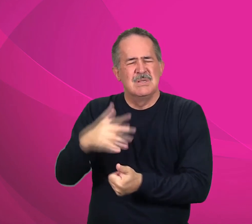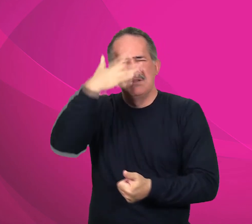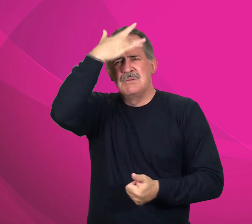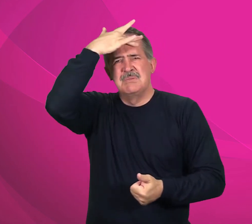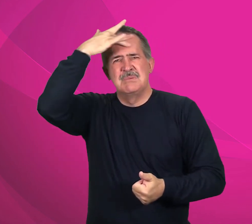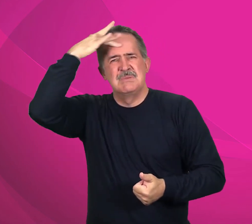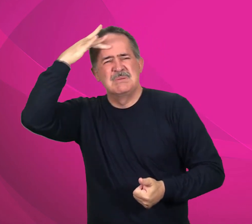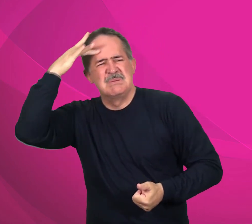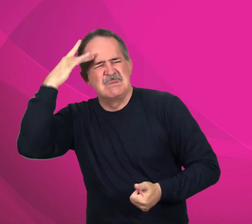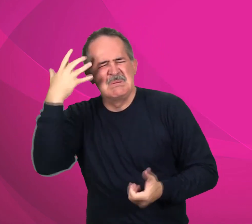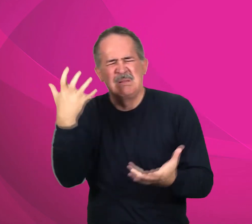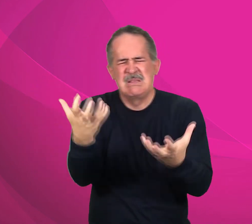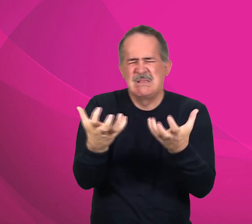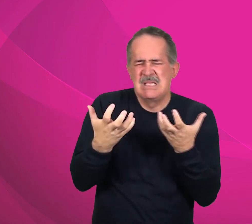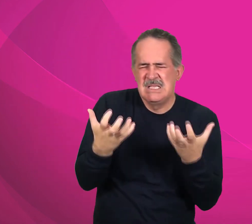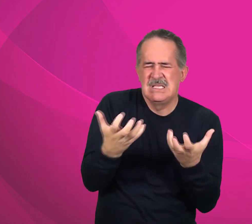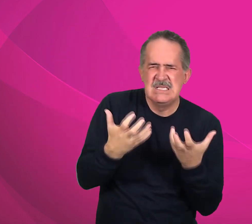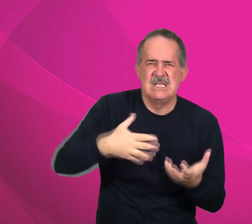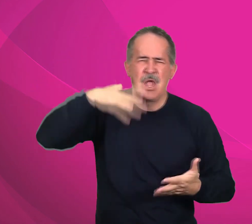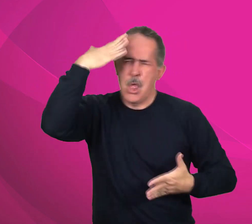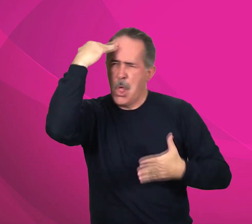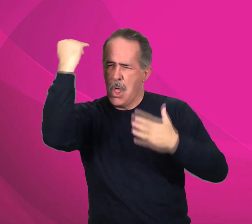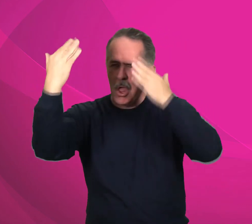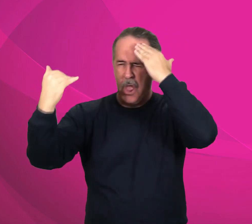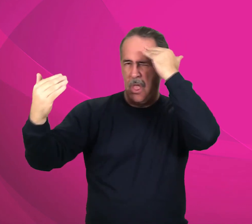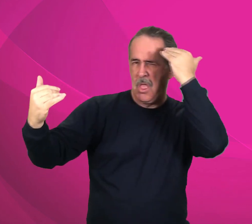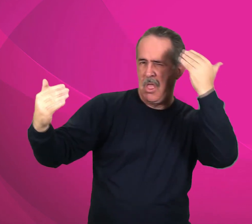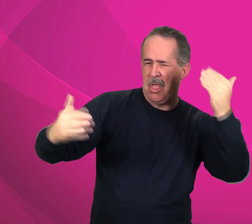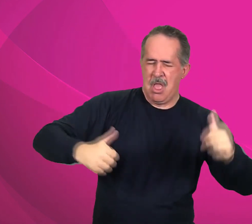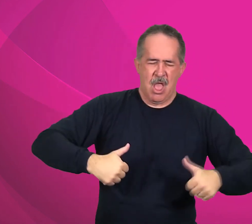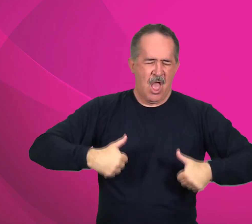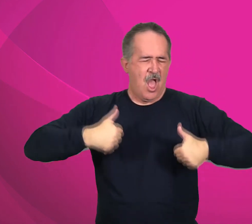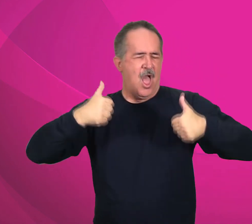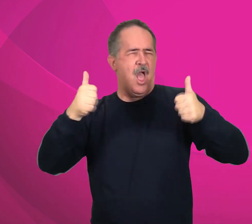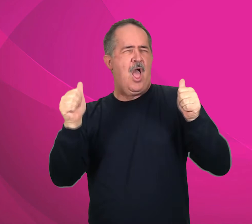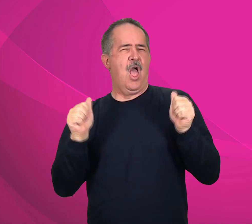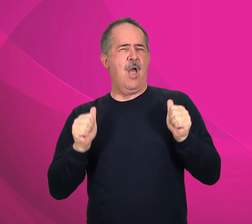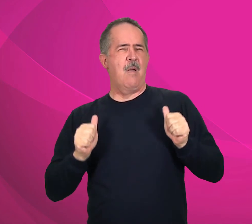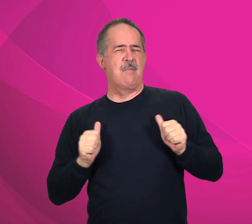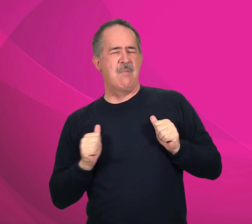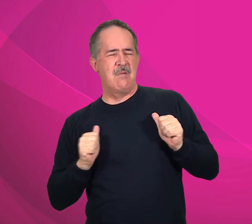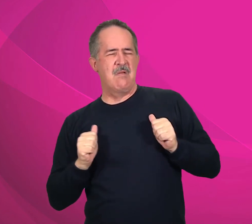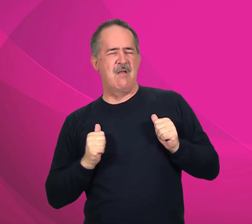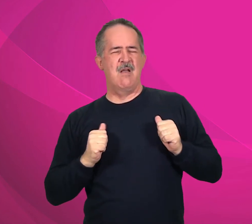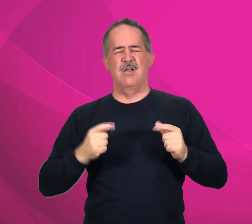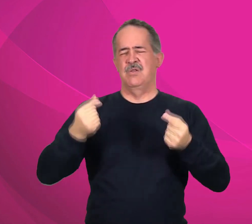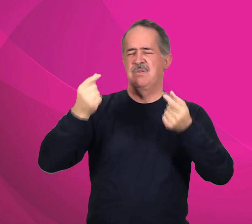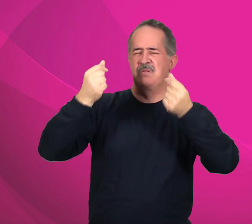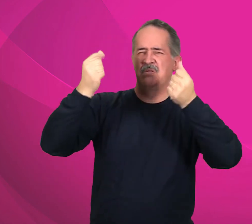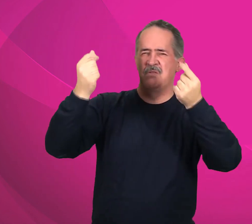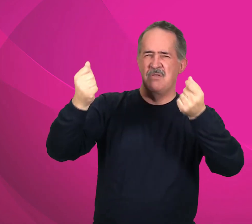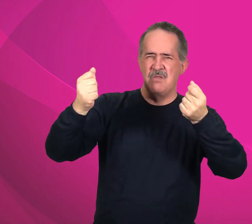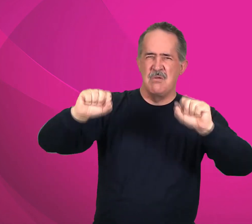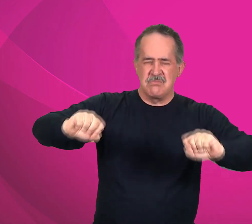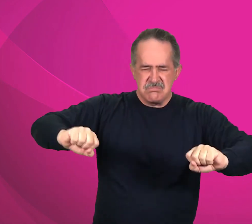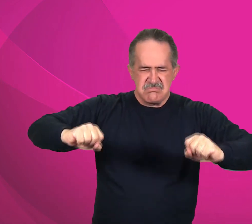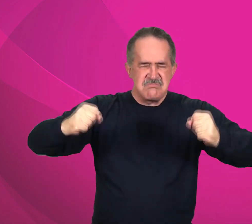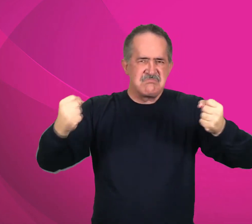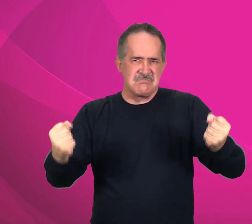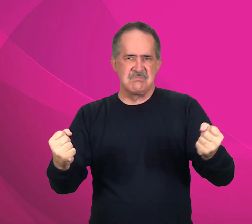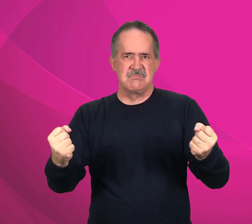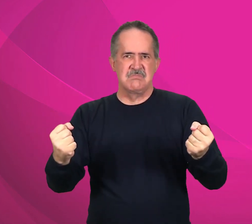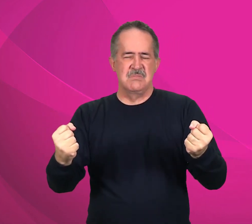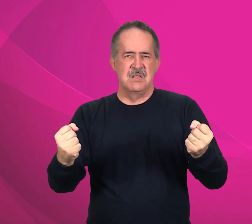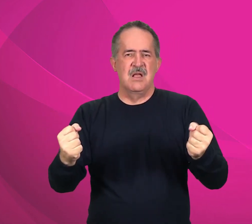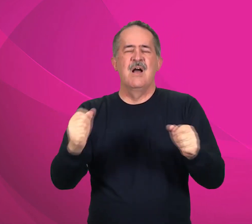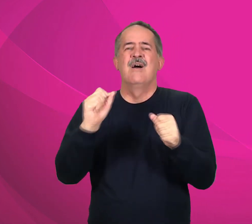gente busca o sucesso a realização pessoal através do dinheiro da fama e do poder